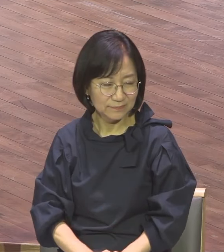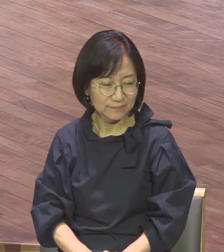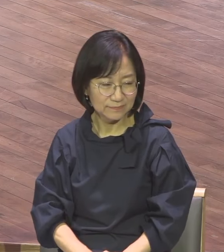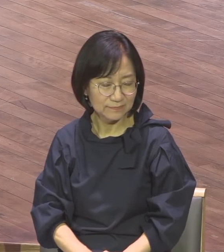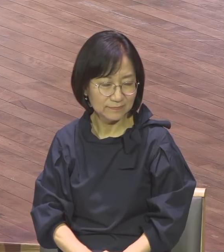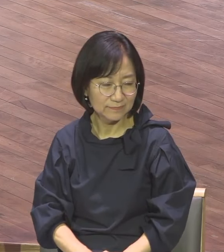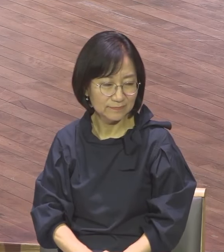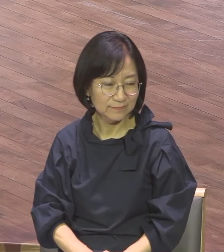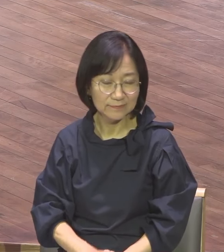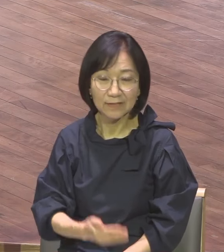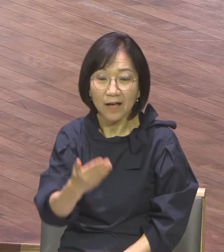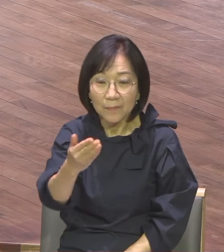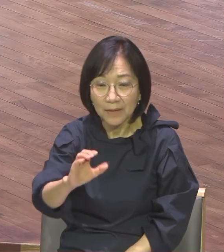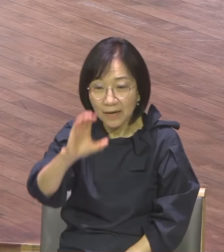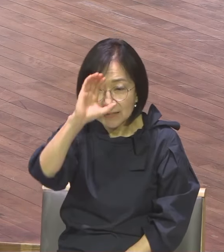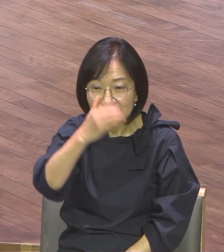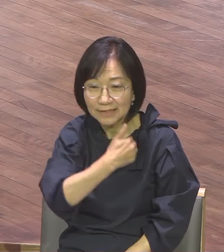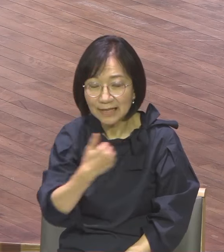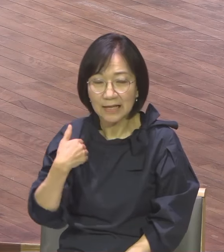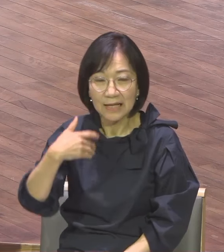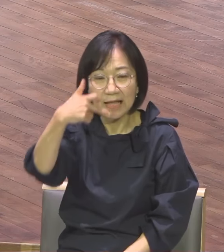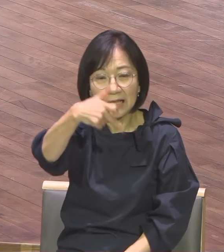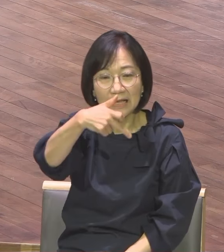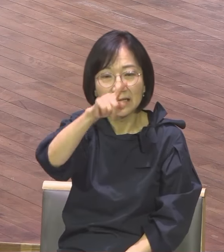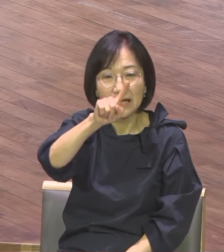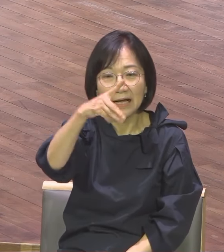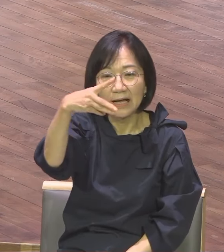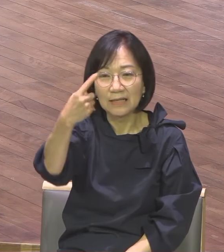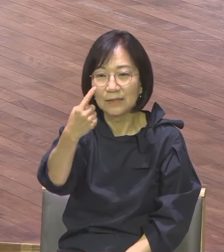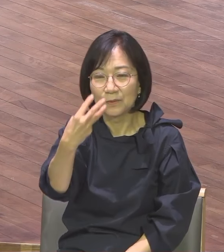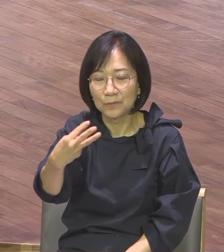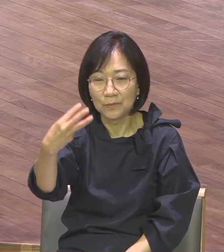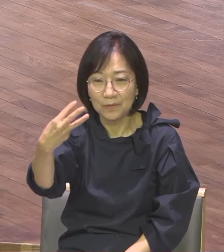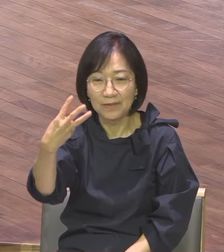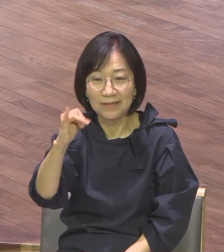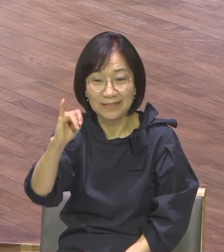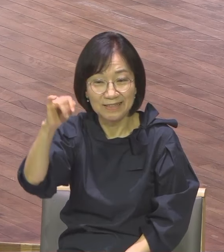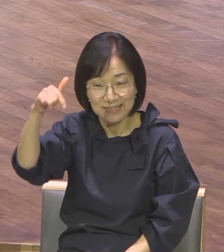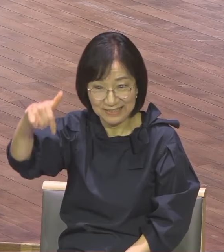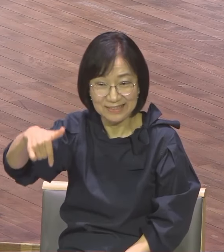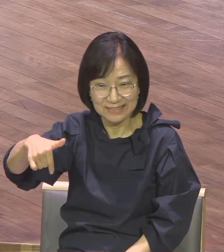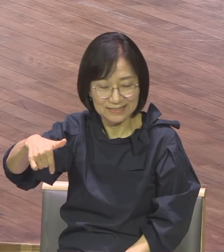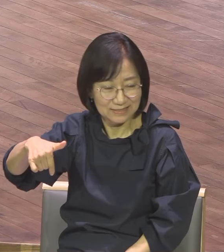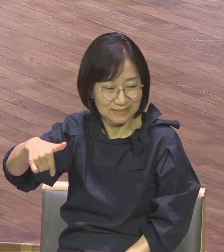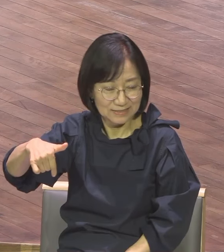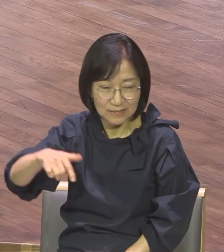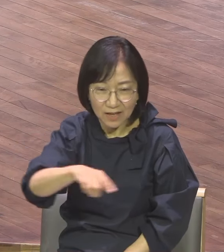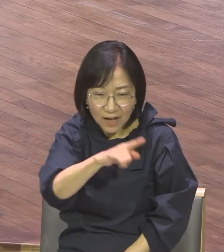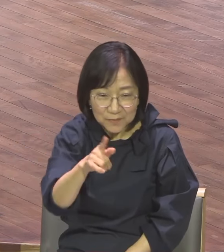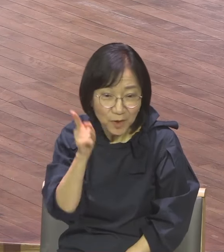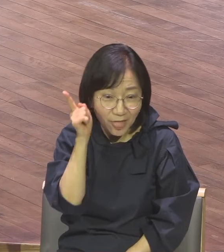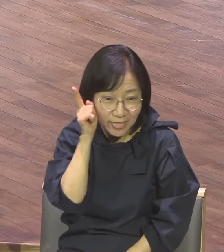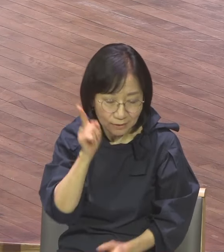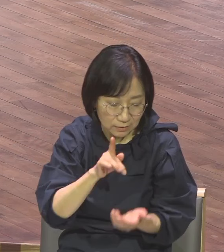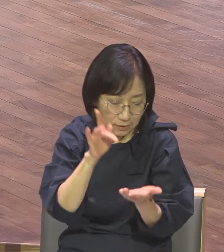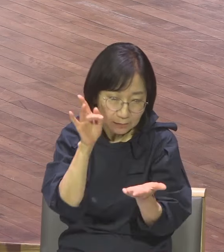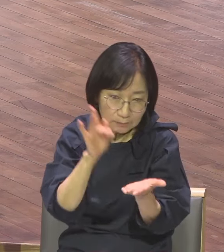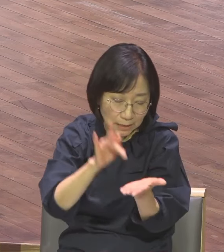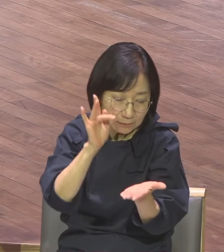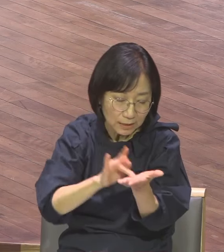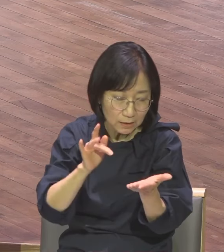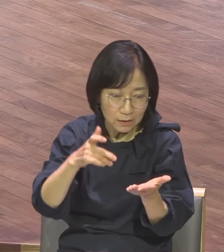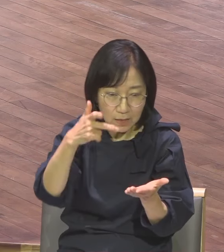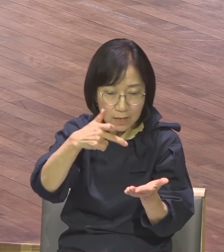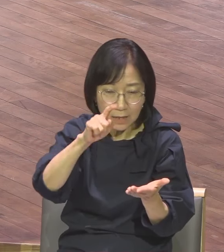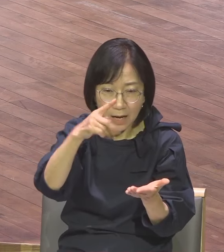여러분이 아셔야 되는데 가톨릭이란 말은요. 가톨릭이란 말은 여러분 지금 당장 핸드폰에 치면 나와요. 가톨릭이란 뜻이